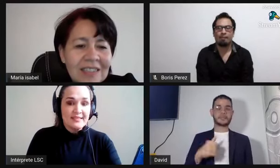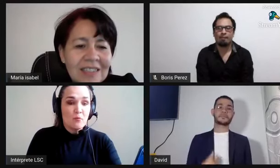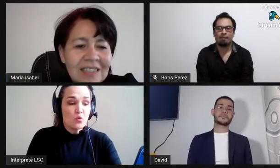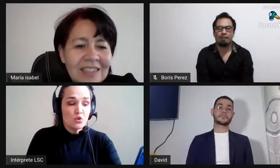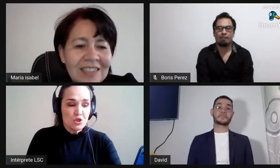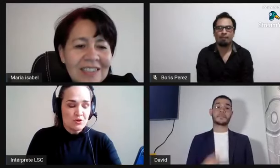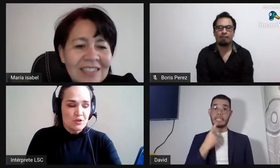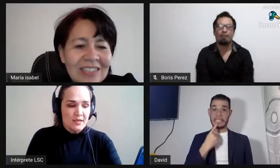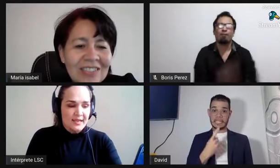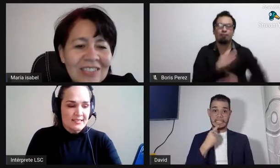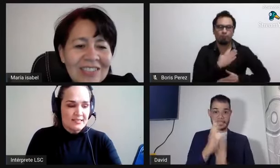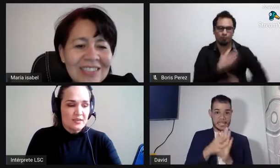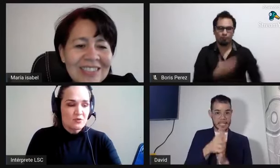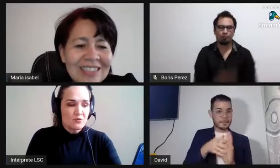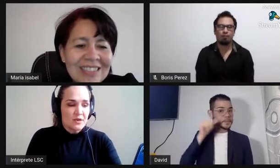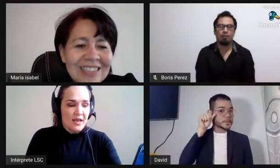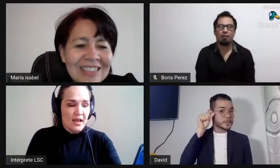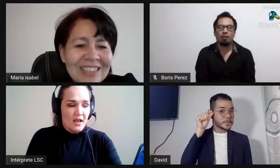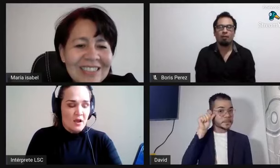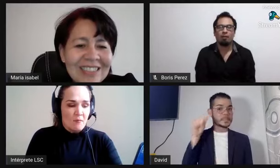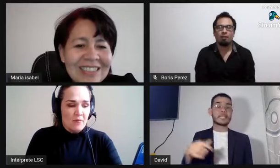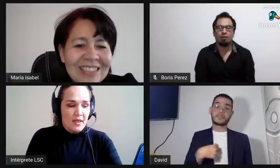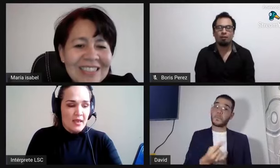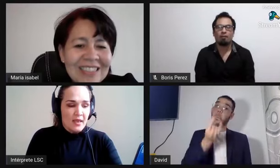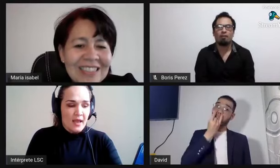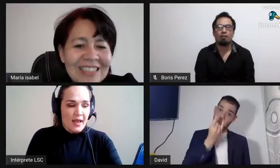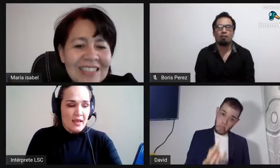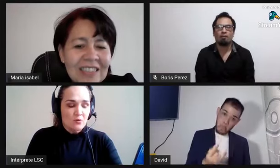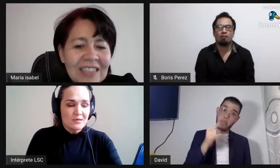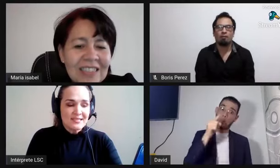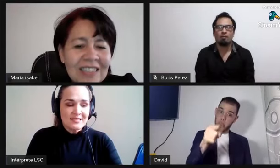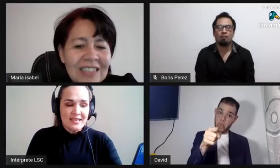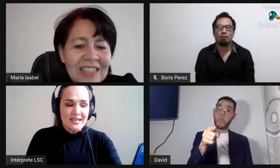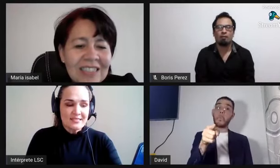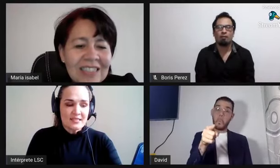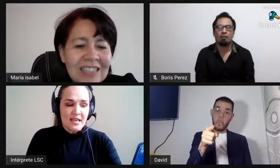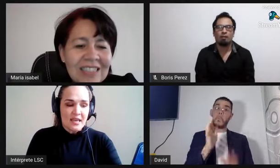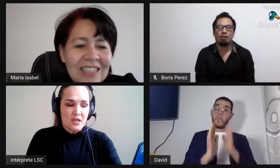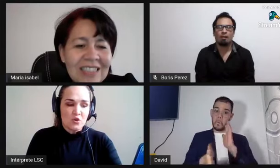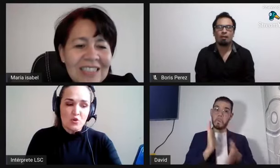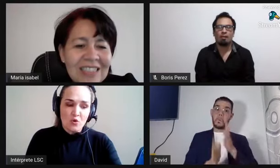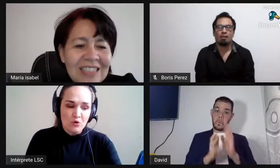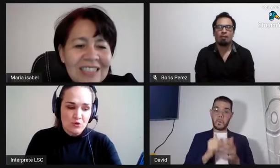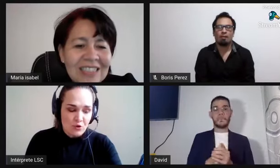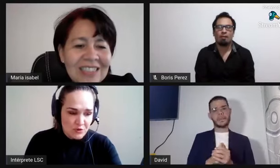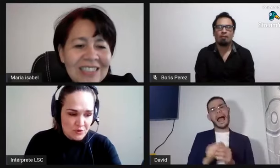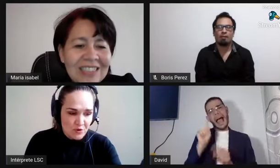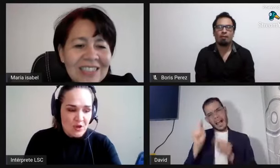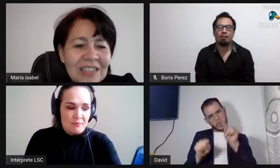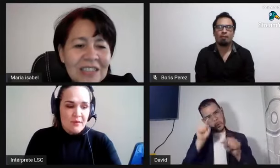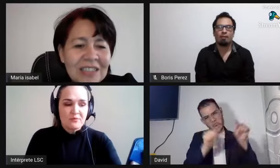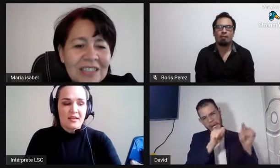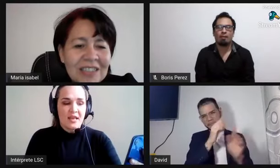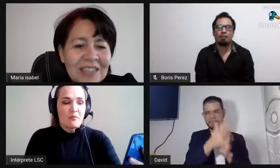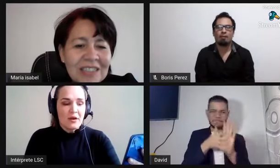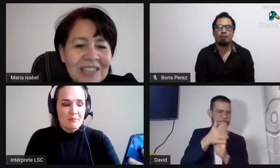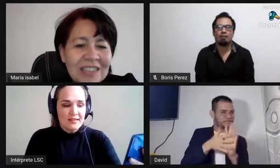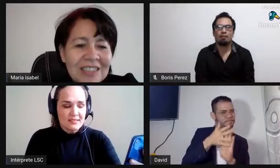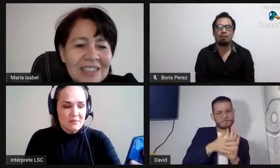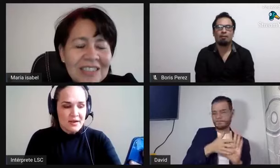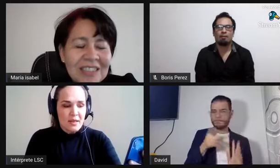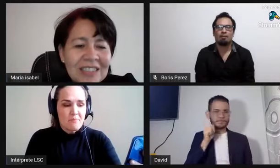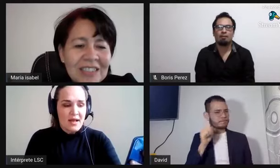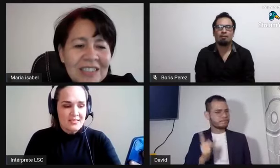Me interesa mucho esa tertulia. Hay algunas señas que no conozco. Me gustaría